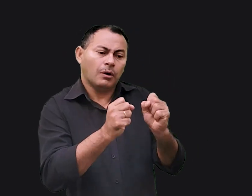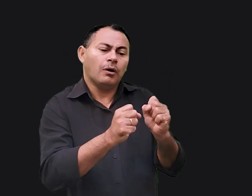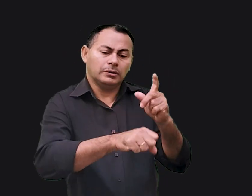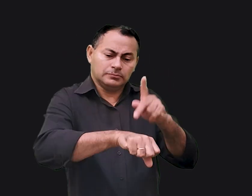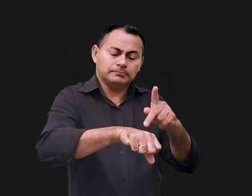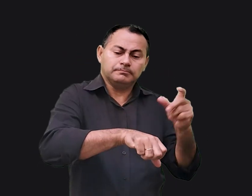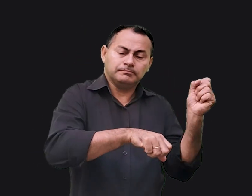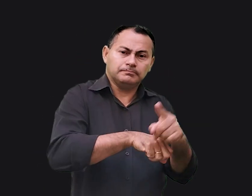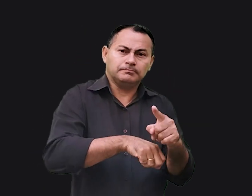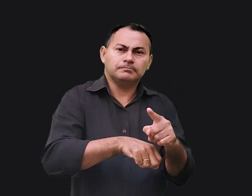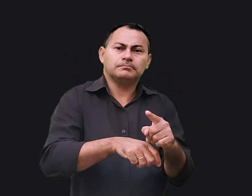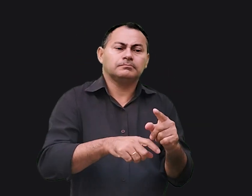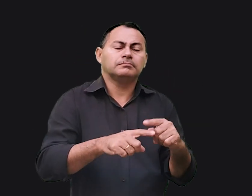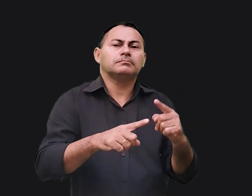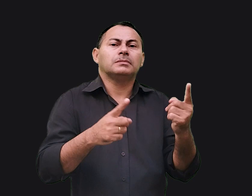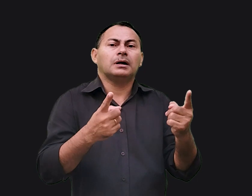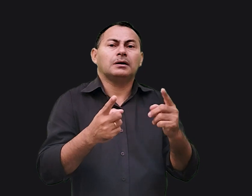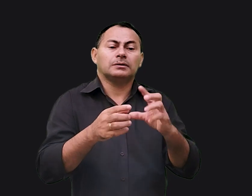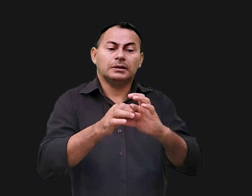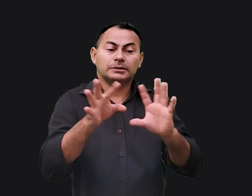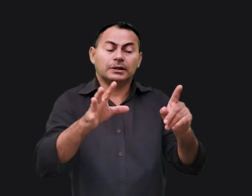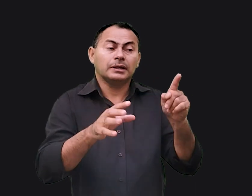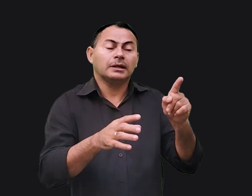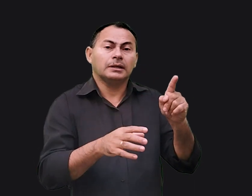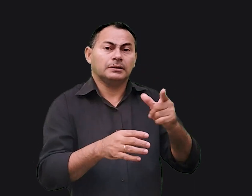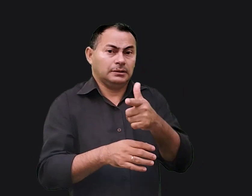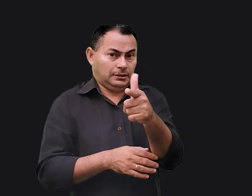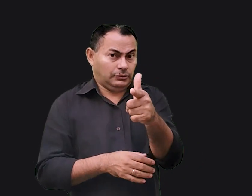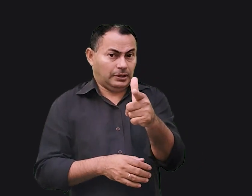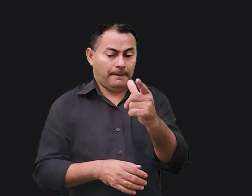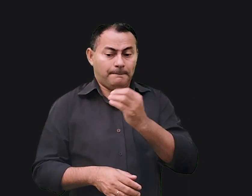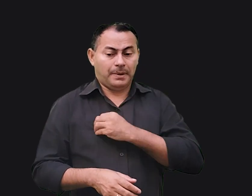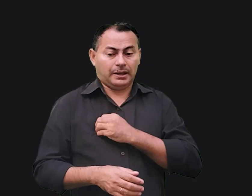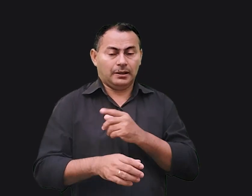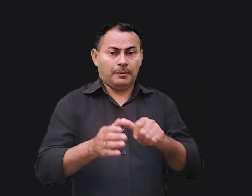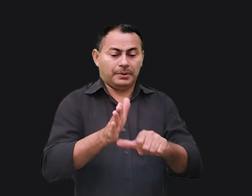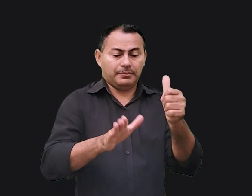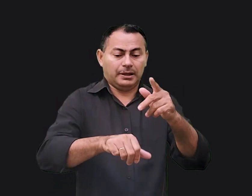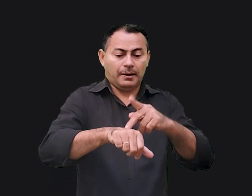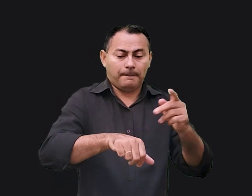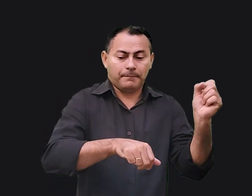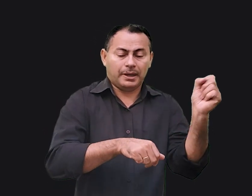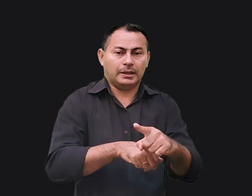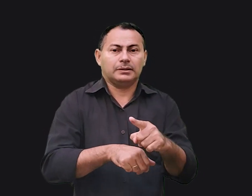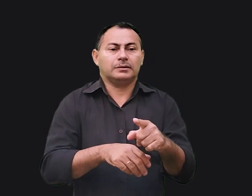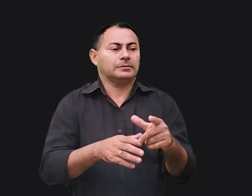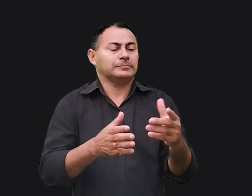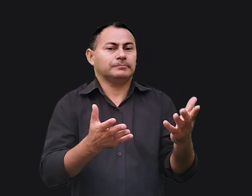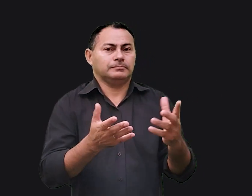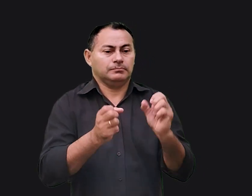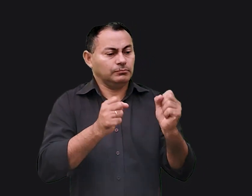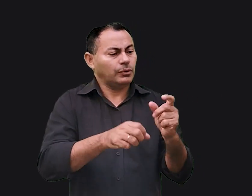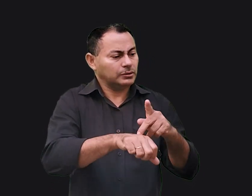podem apedrejá-la. Mas vamos deixar que aquele que não tem pecado jogue a primeira pedra, então. Pode